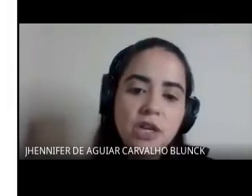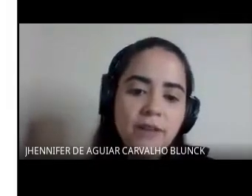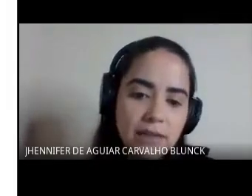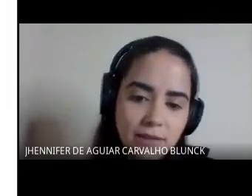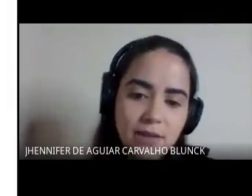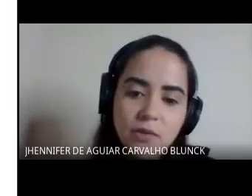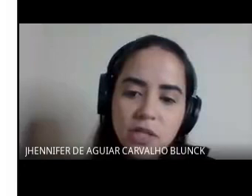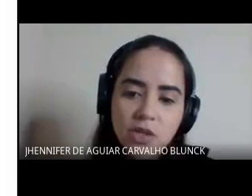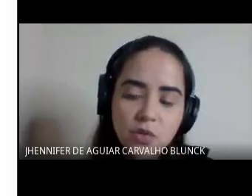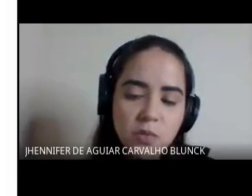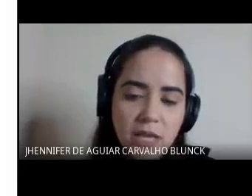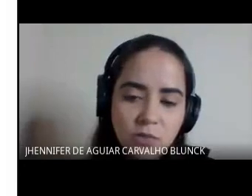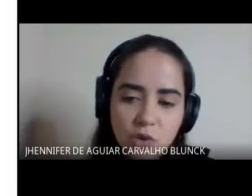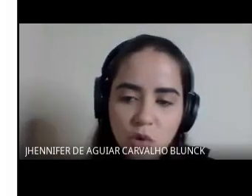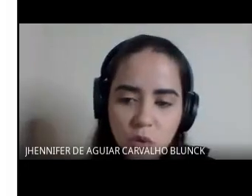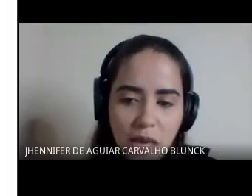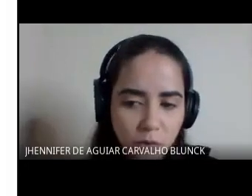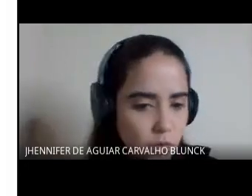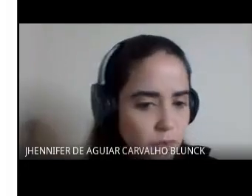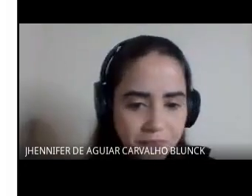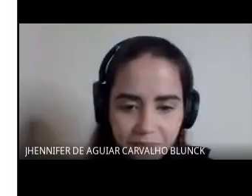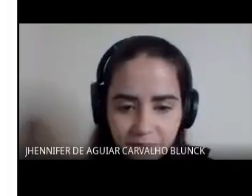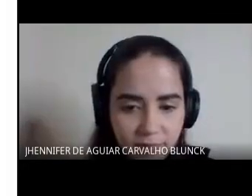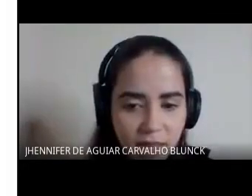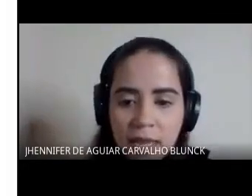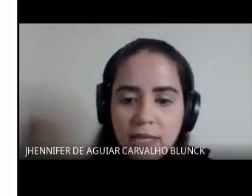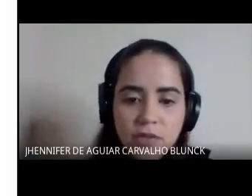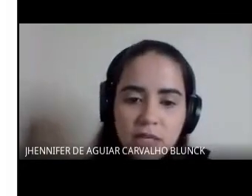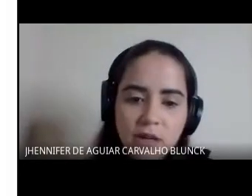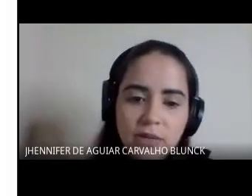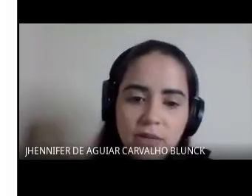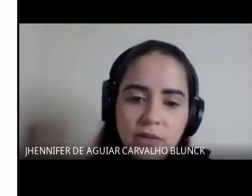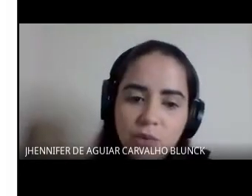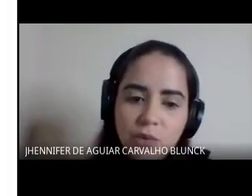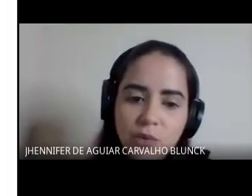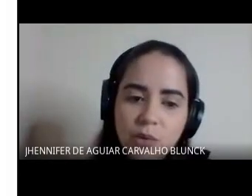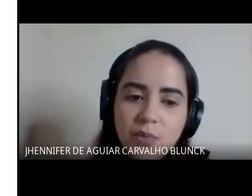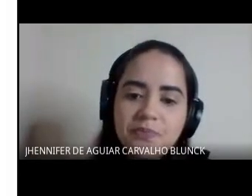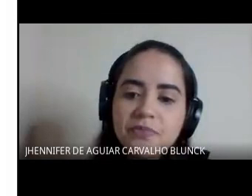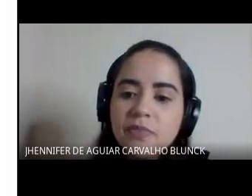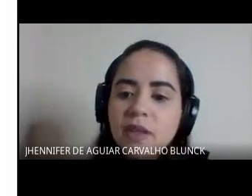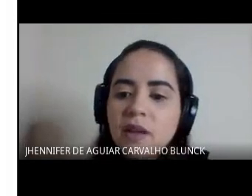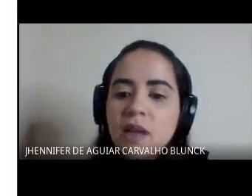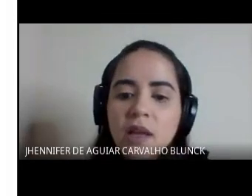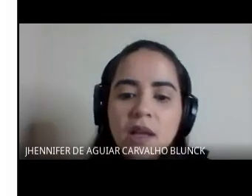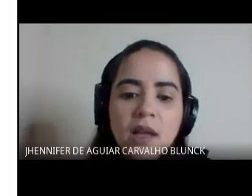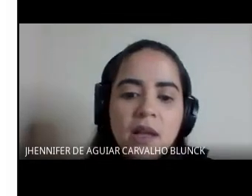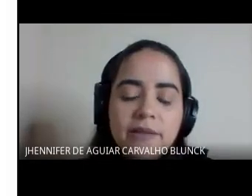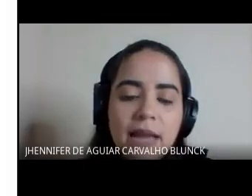Garantir os mecanismos de avaliação sejam os mesmos de todos os alunos. Isso aqui não está